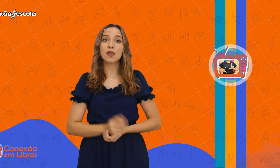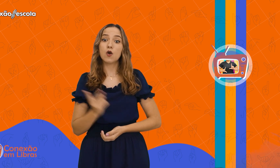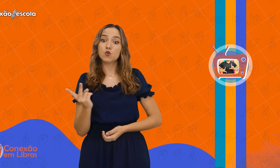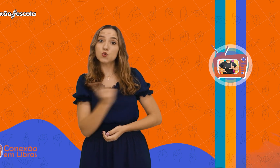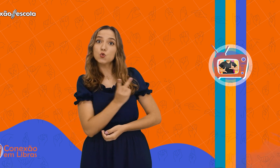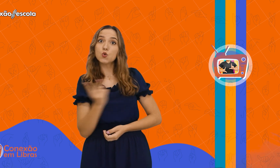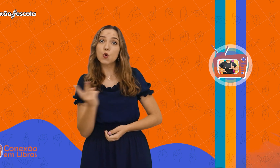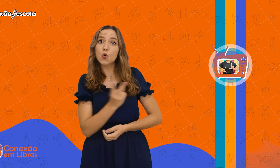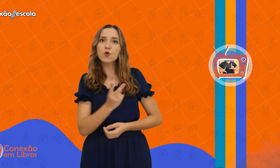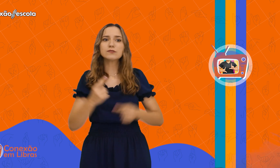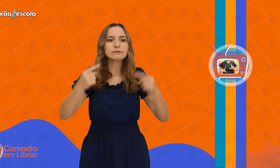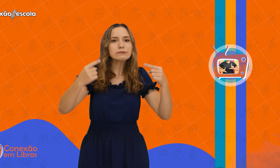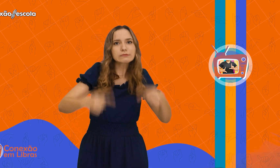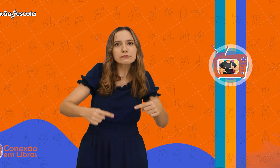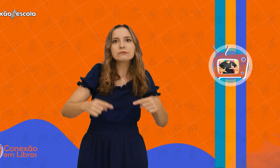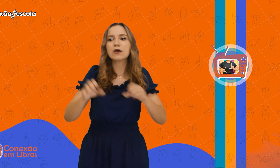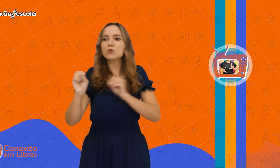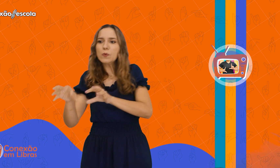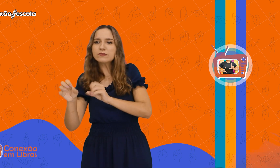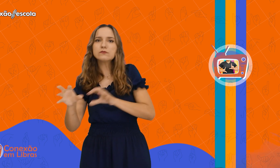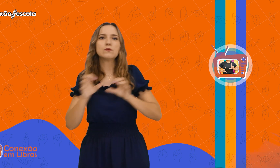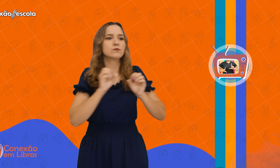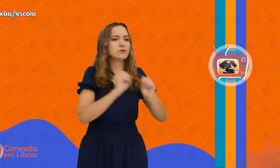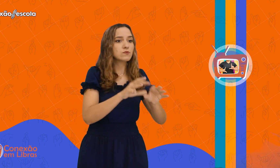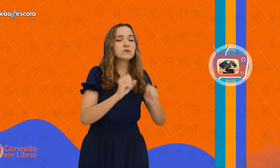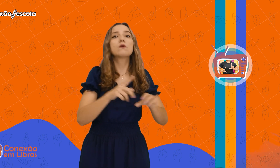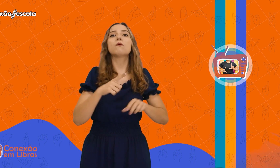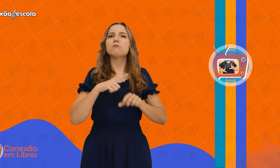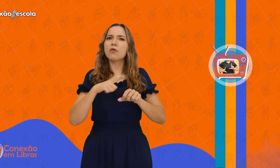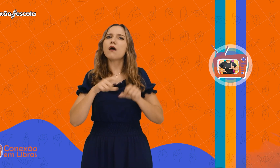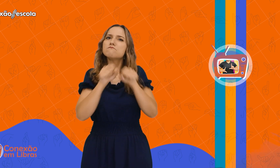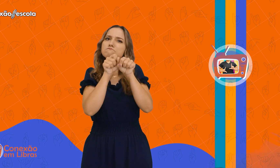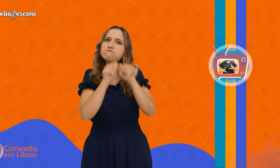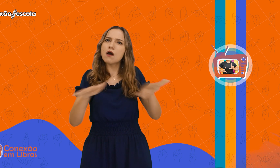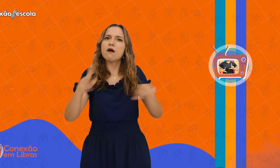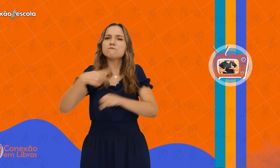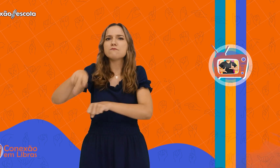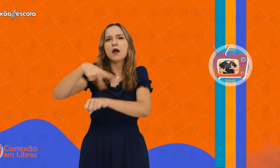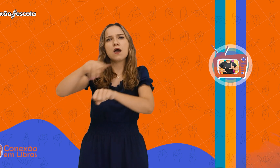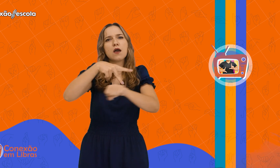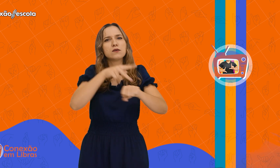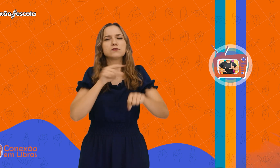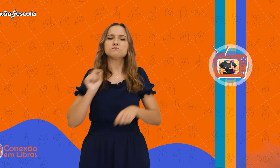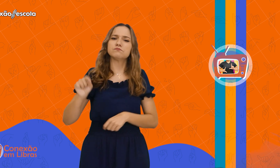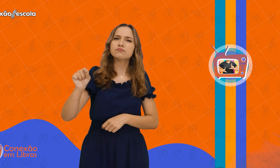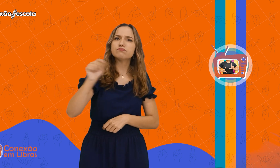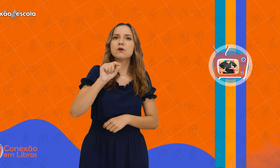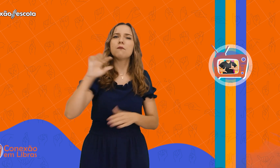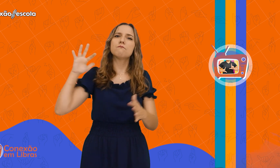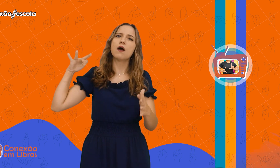Essas duas vertentes de educação dos surdos se espalharam por vários países, até o ano